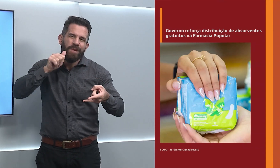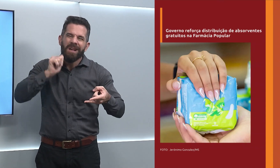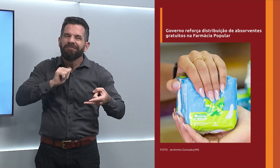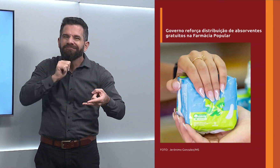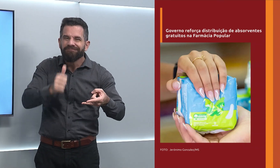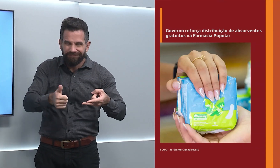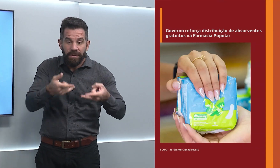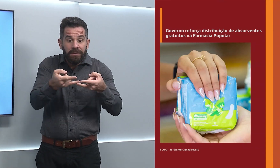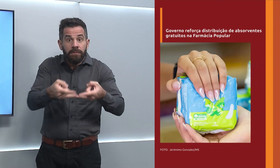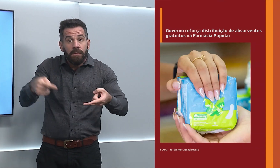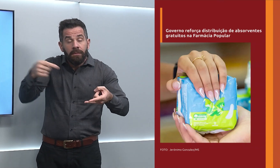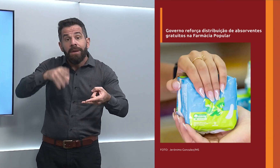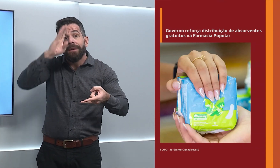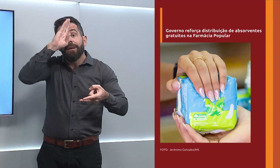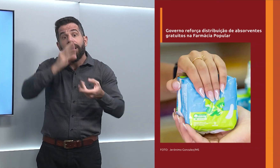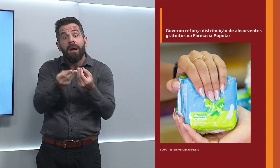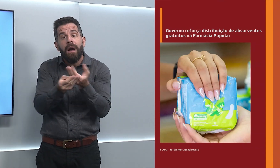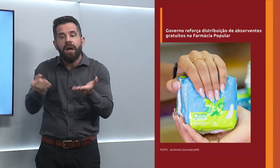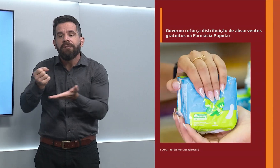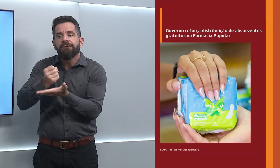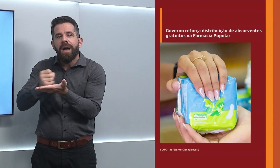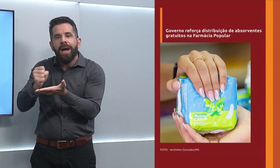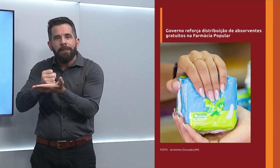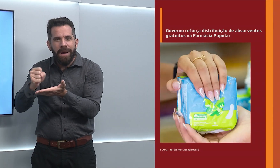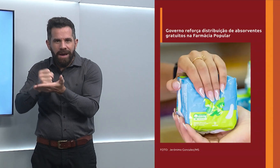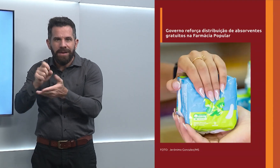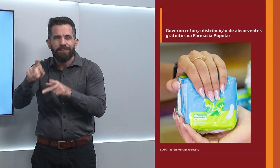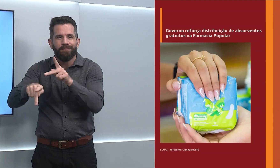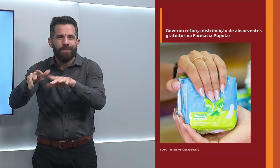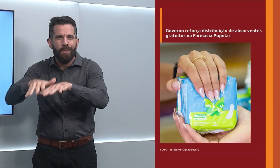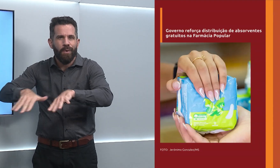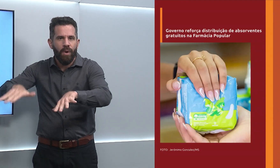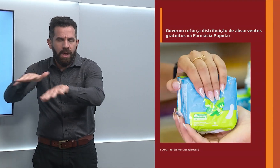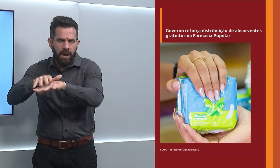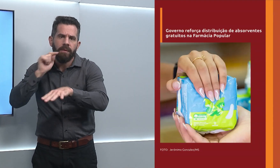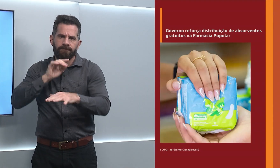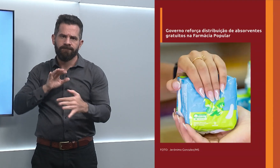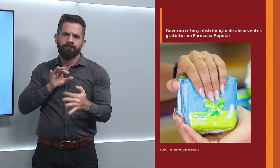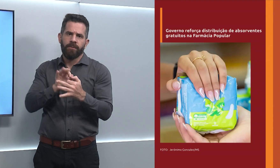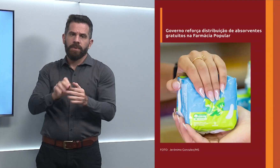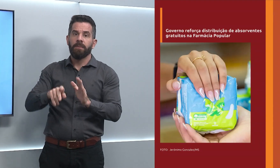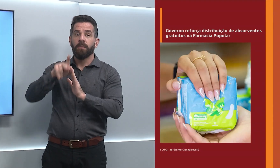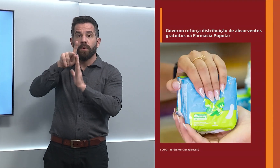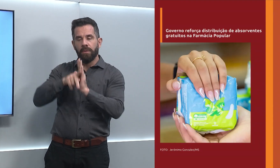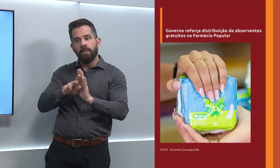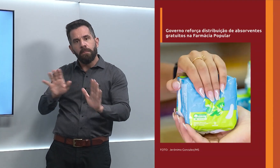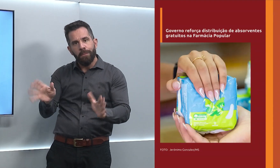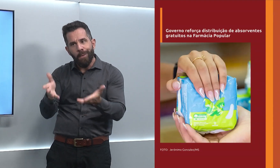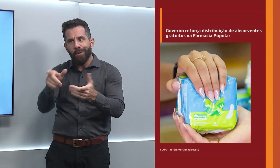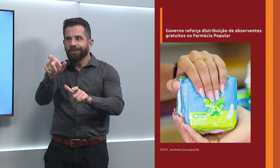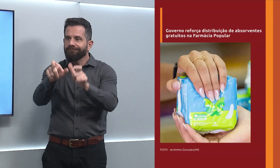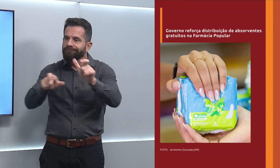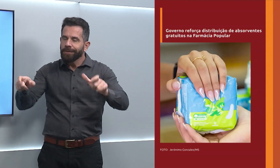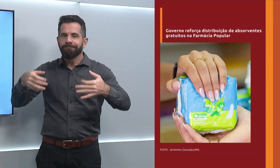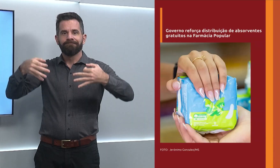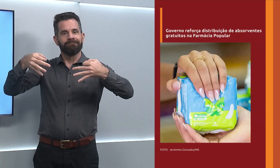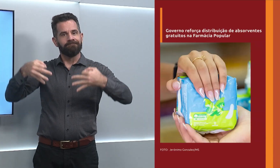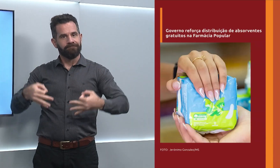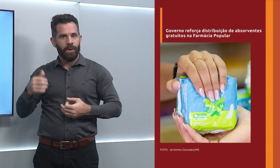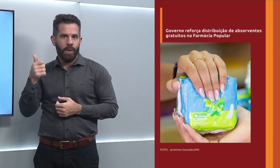Programa de Promoção e Proteção da Saúde e da Dignidade Menstrual, e ele funciona desde 2024.